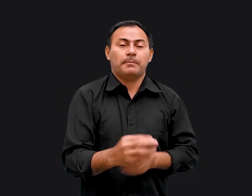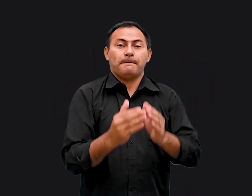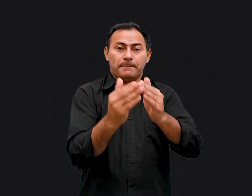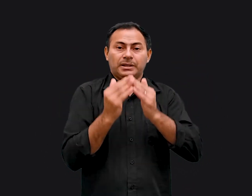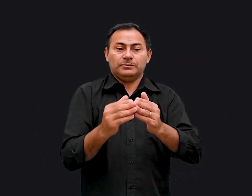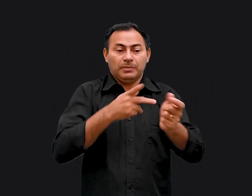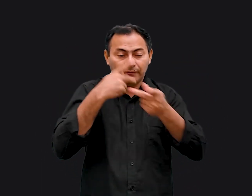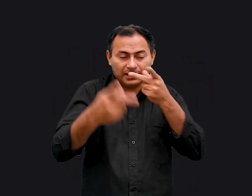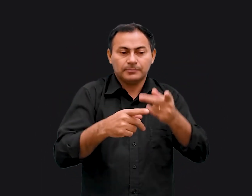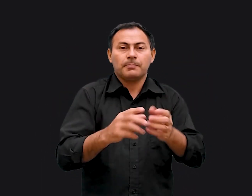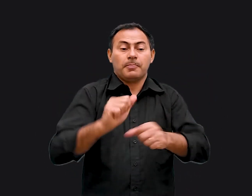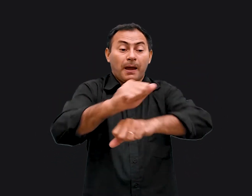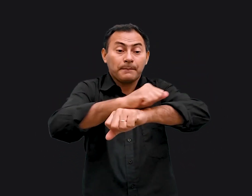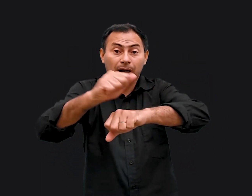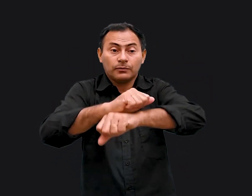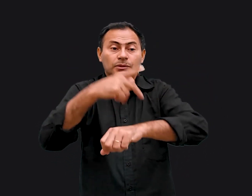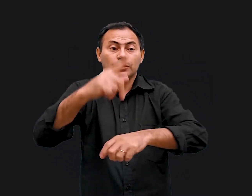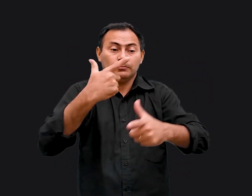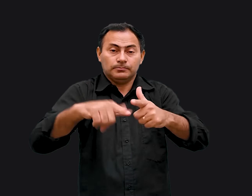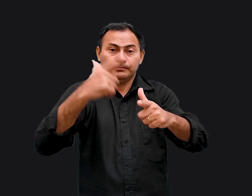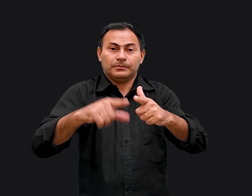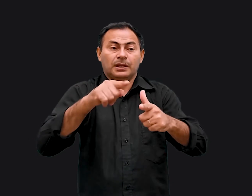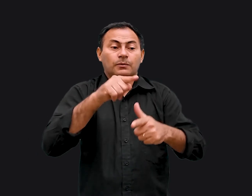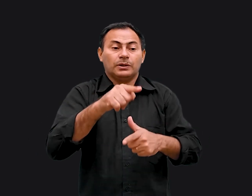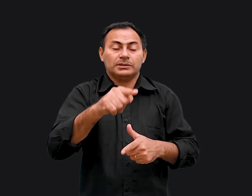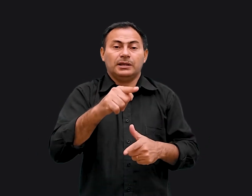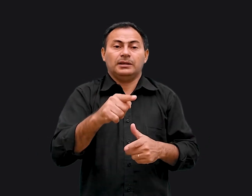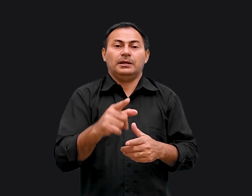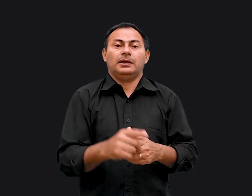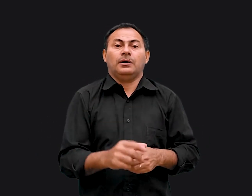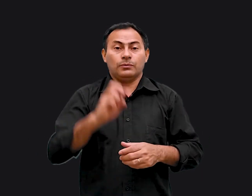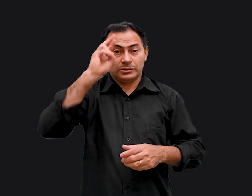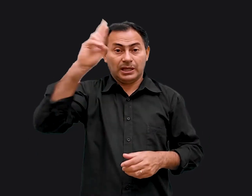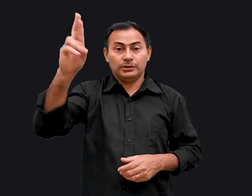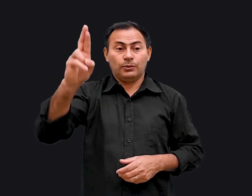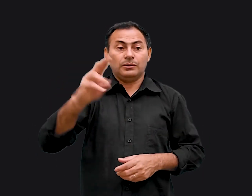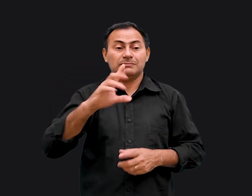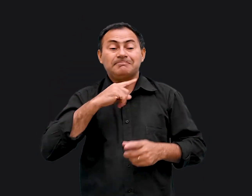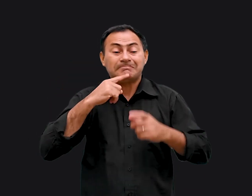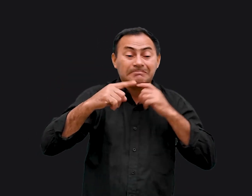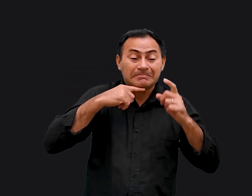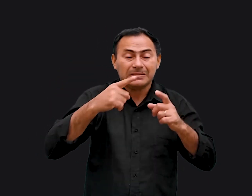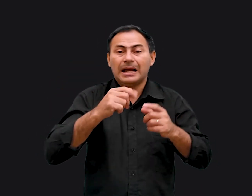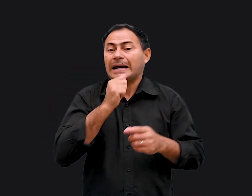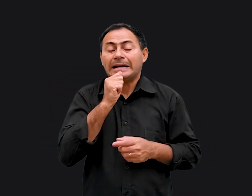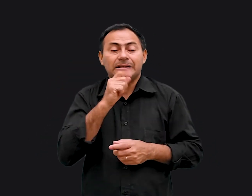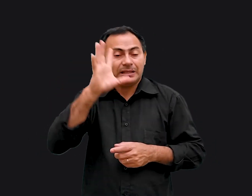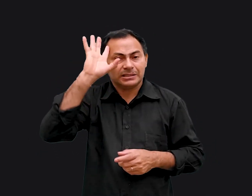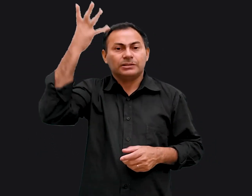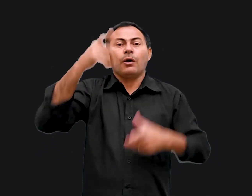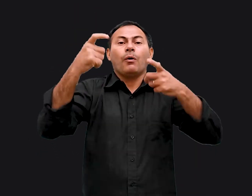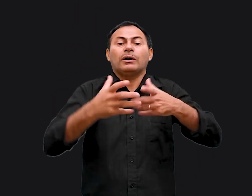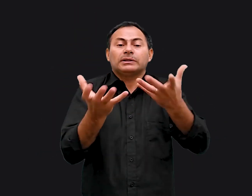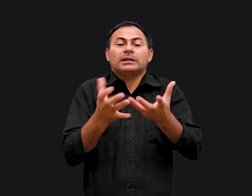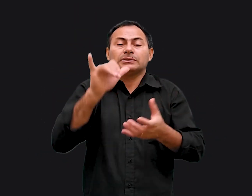esse pedido dizendo: Abraão, o seu problema é que você é o Senhor indeciso. Você ainda não decidiu onde quer